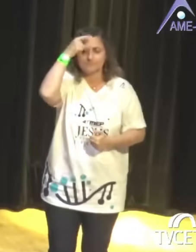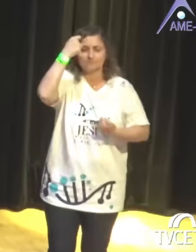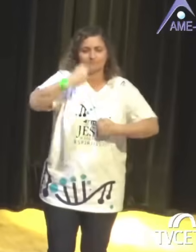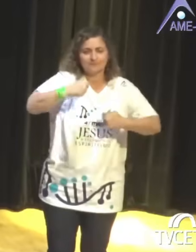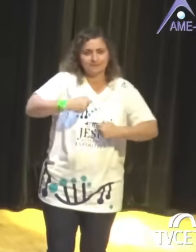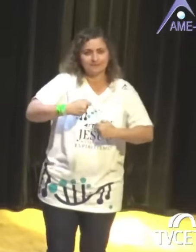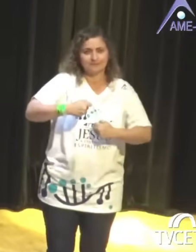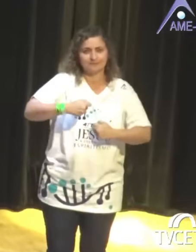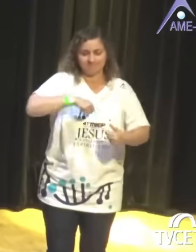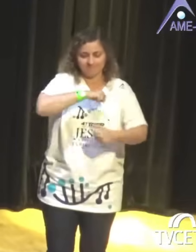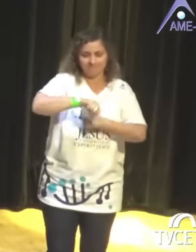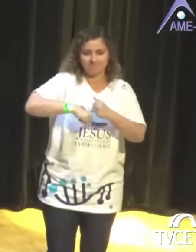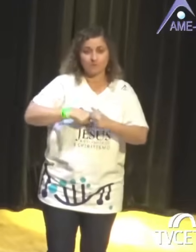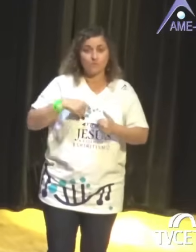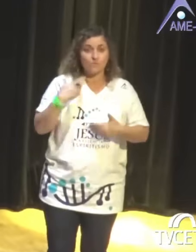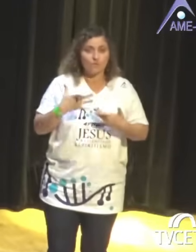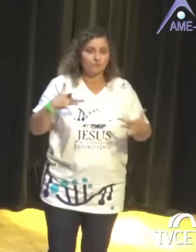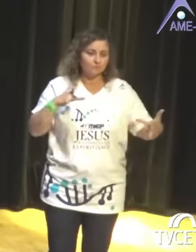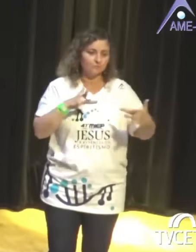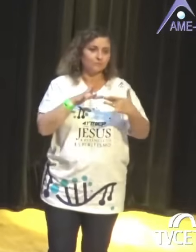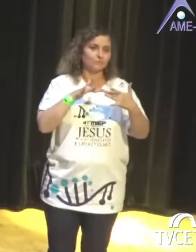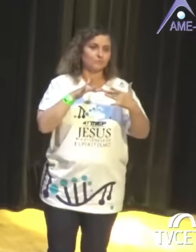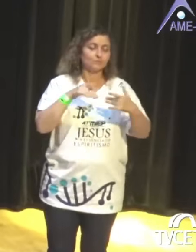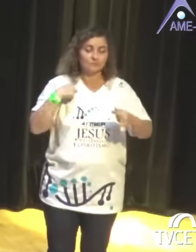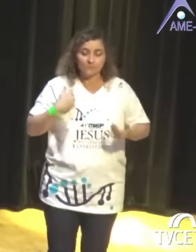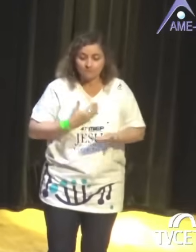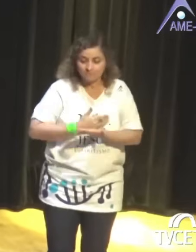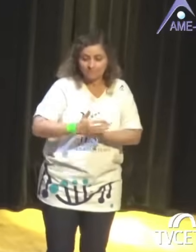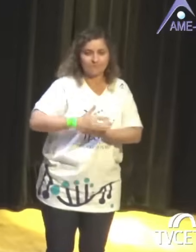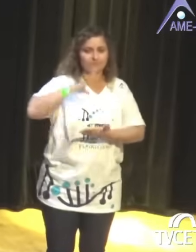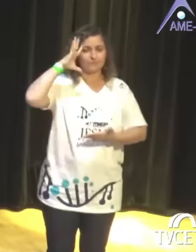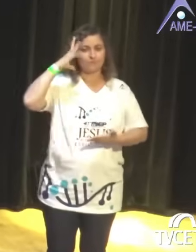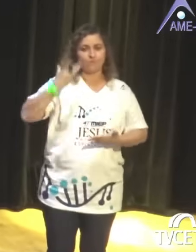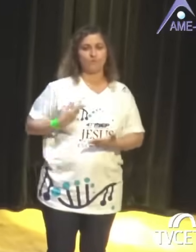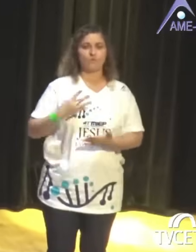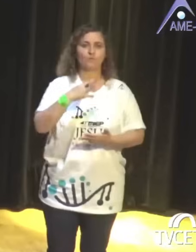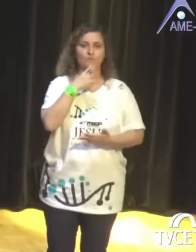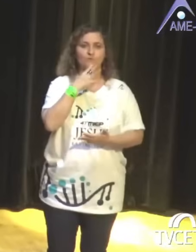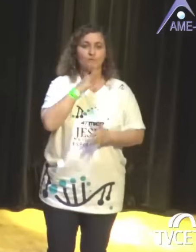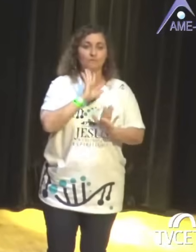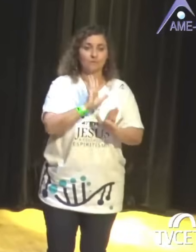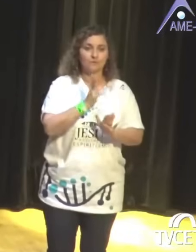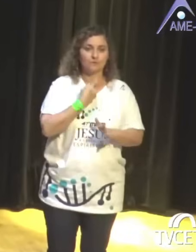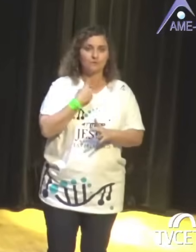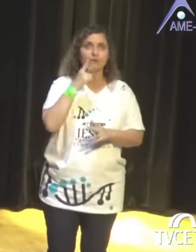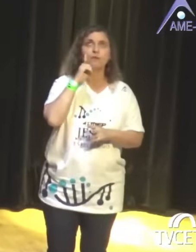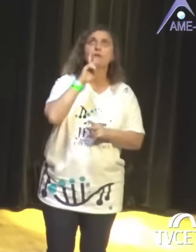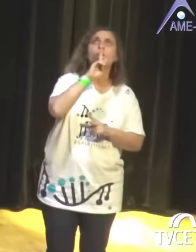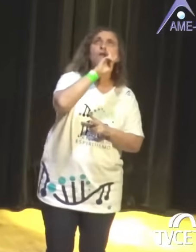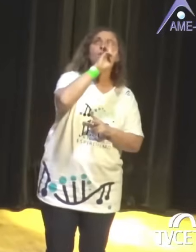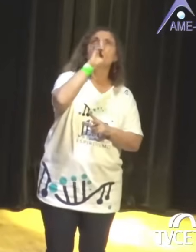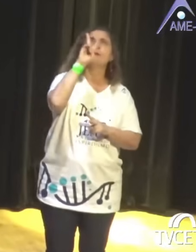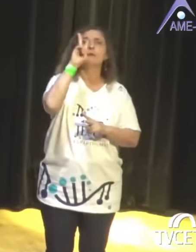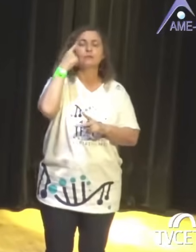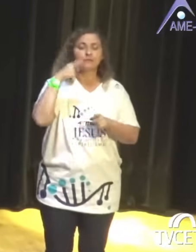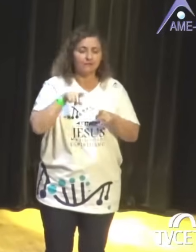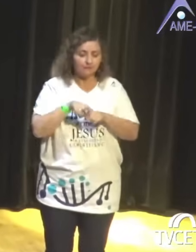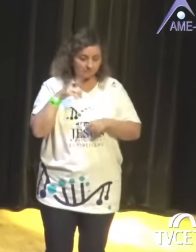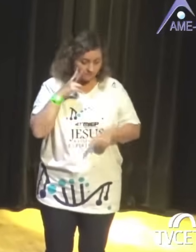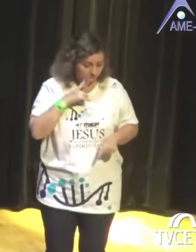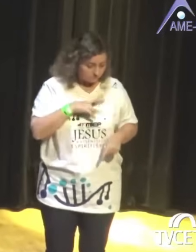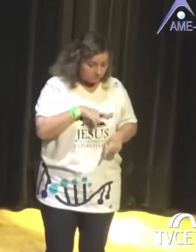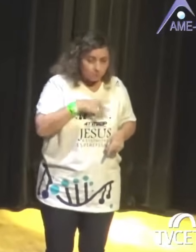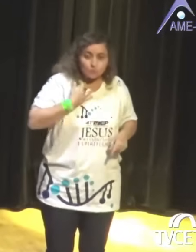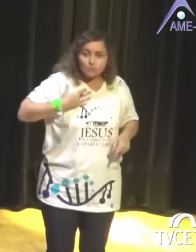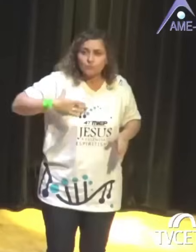com o espiritismo ão Olha para cima mas olha para baixo também é tudo